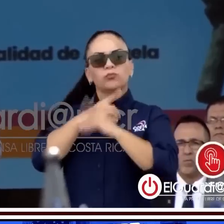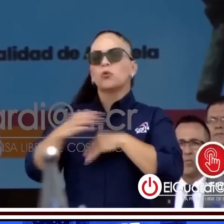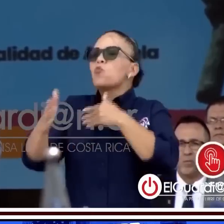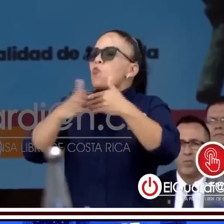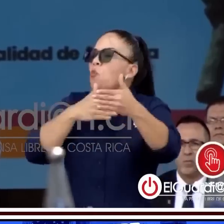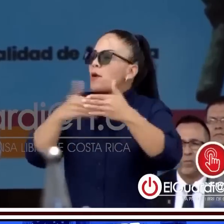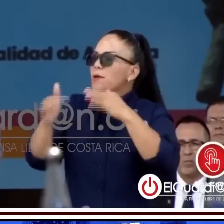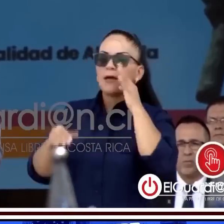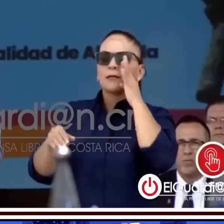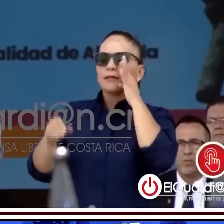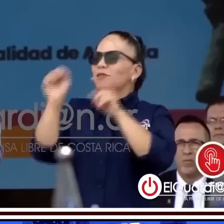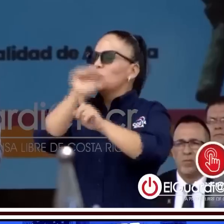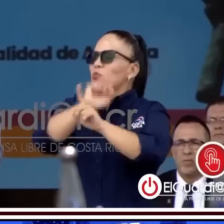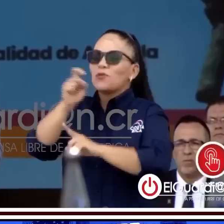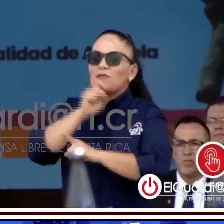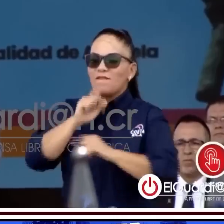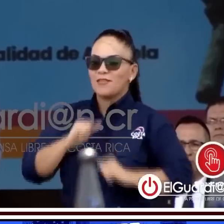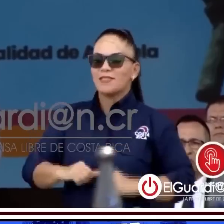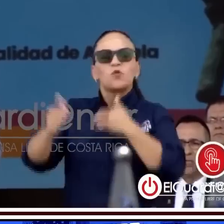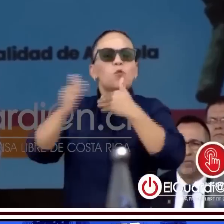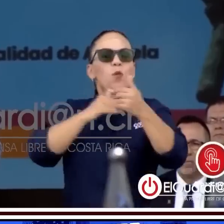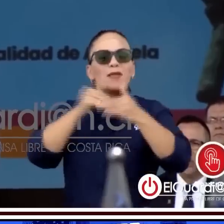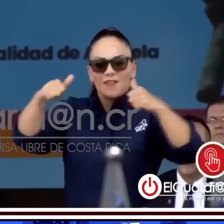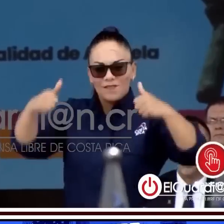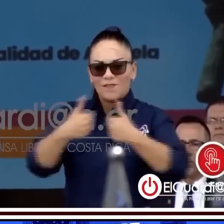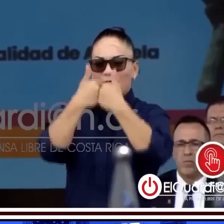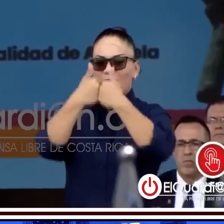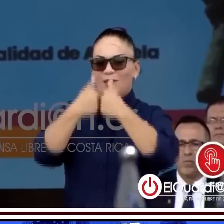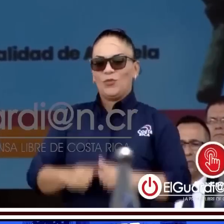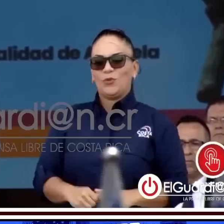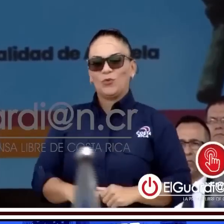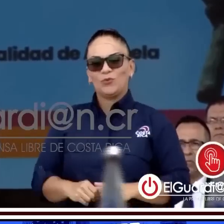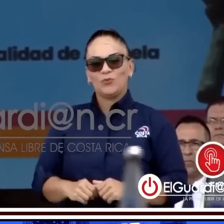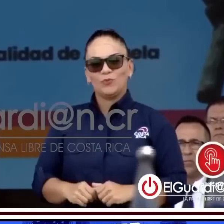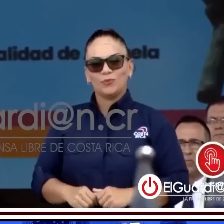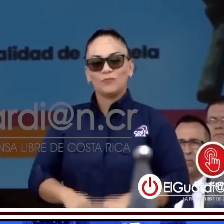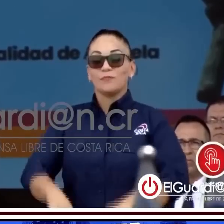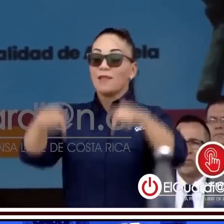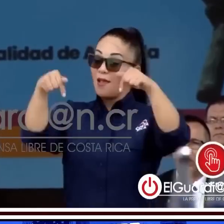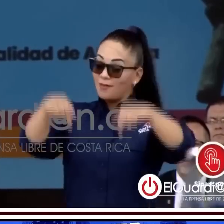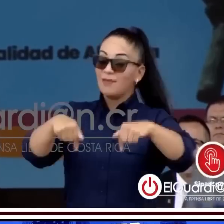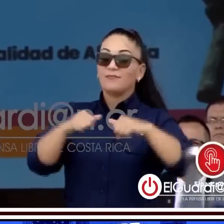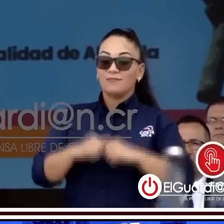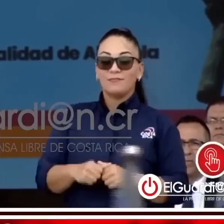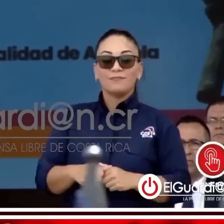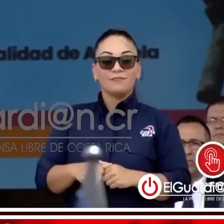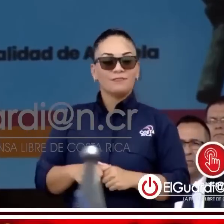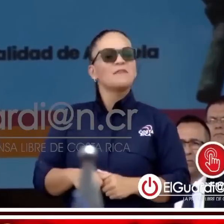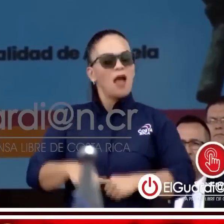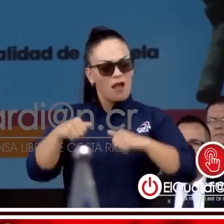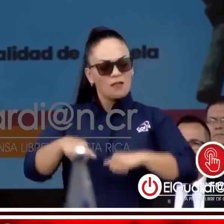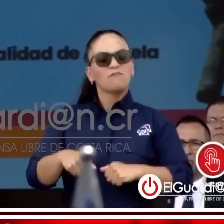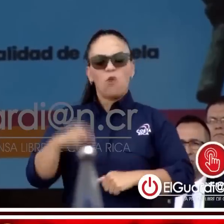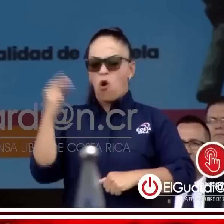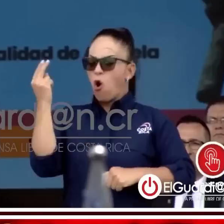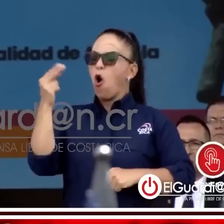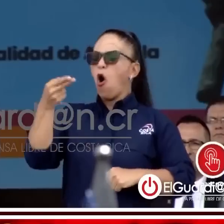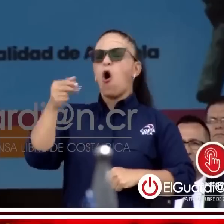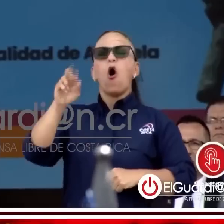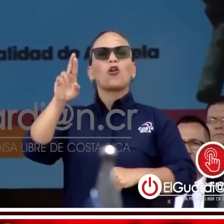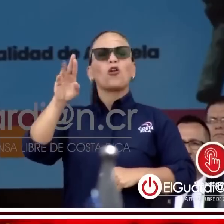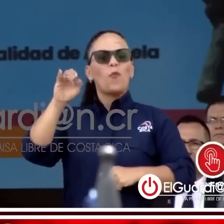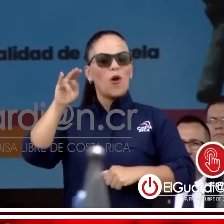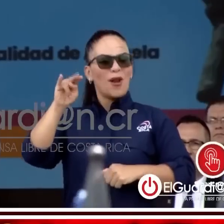cualquier adversidad, cualquier reto. Aquí sobran hormonas para defender esta